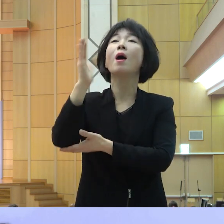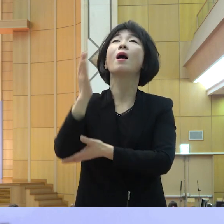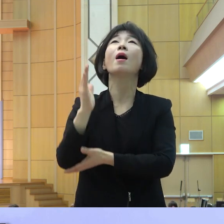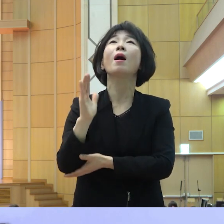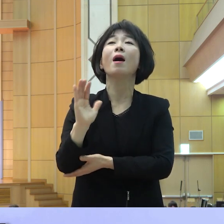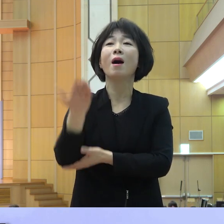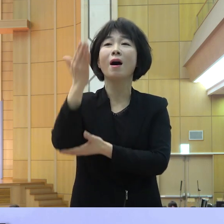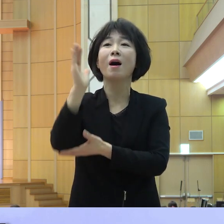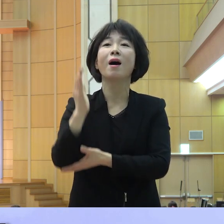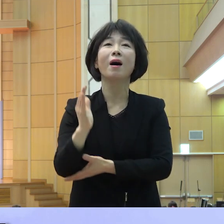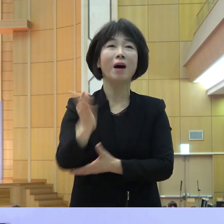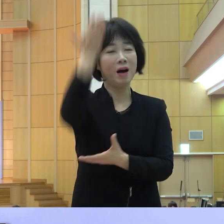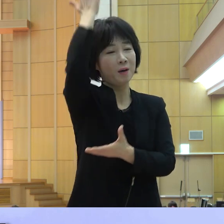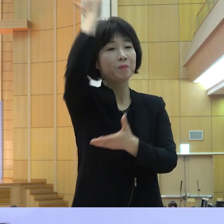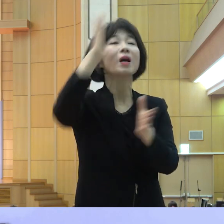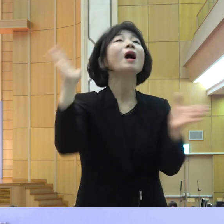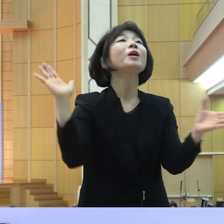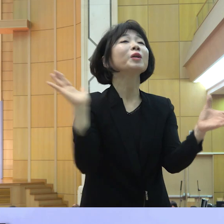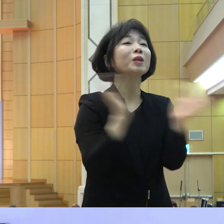영광